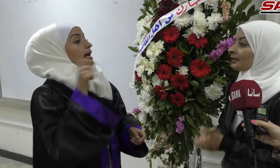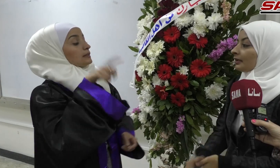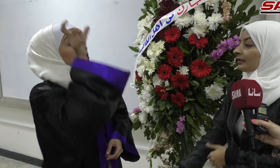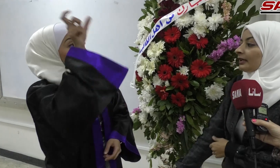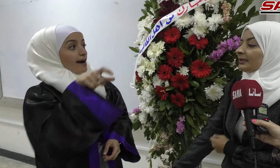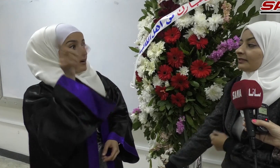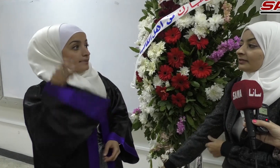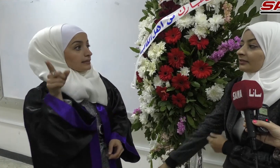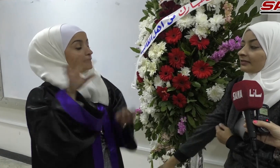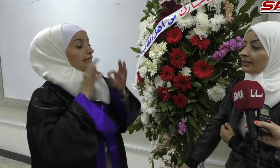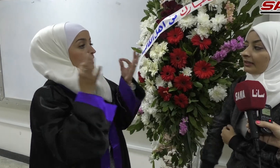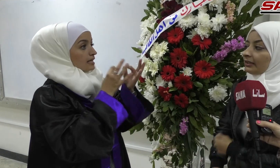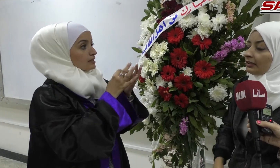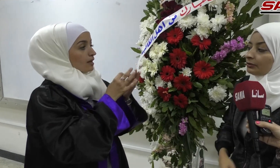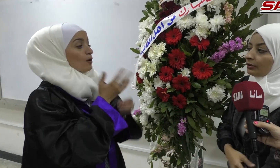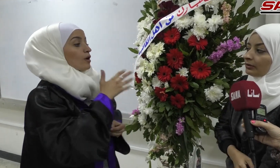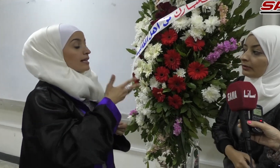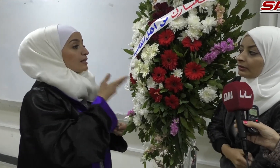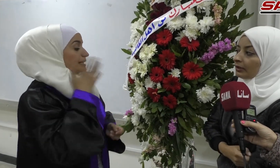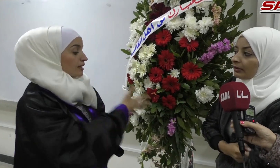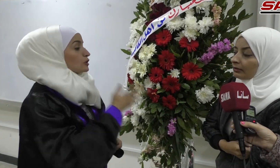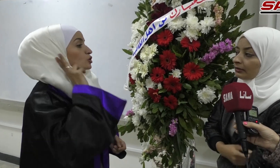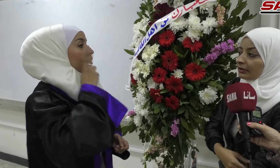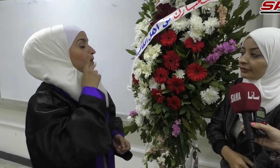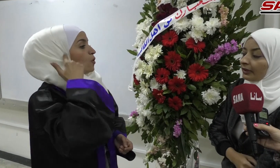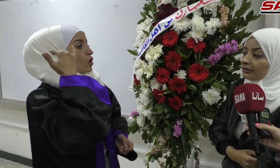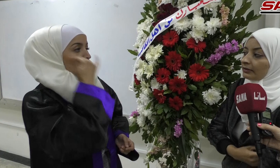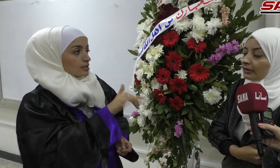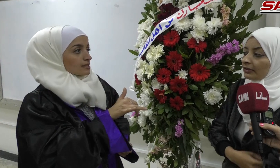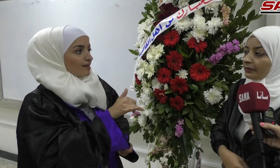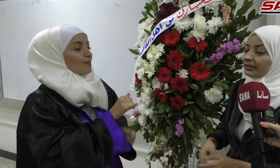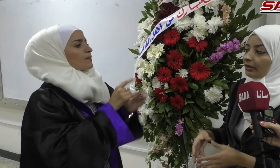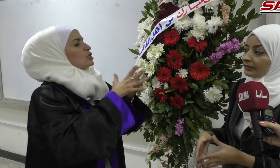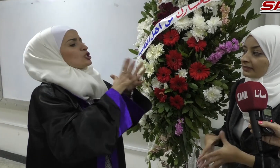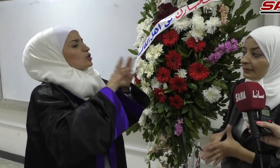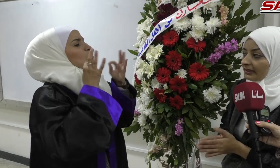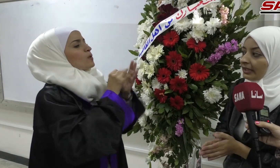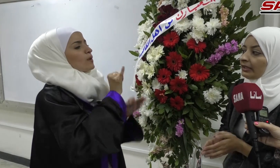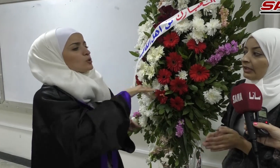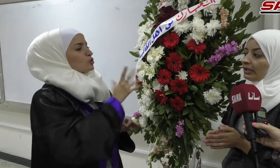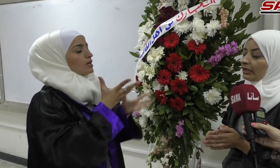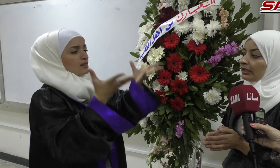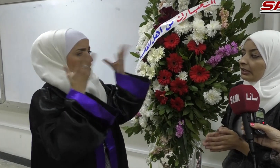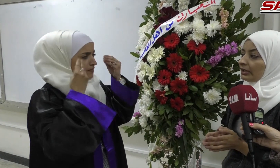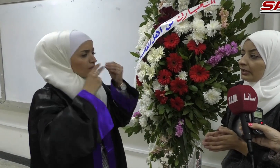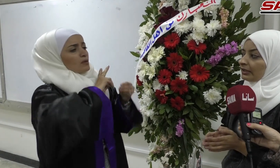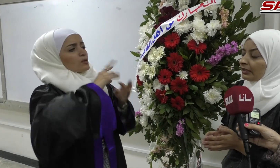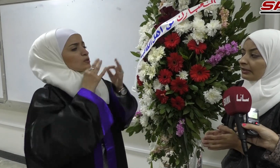عبرت الأخيرة في لقاء خاص مع سانا عن سعادتها لكونها أول طالبة من الأشخاص ذوي الإعاقة السمعية تنال